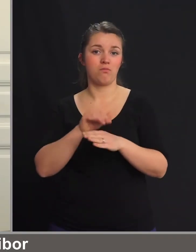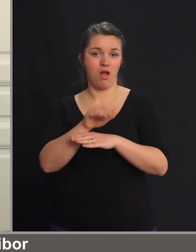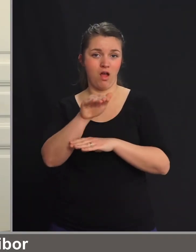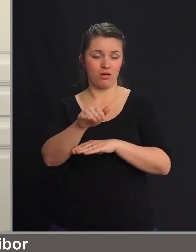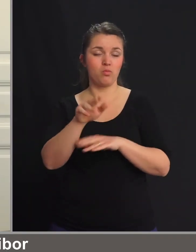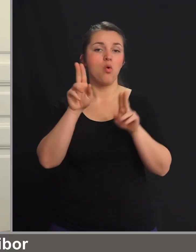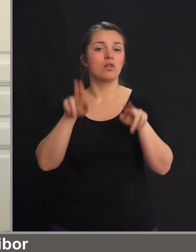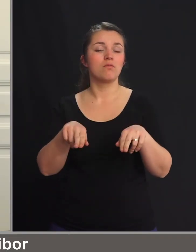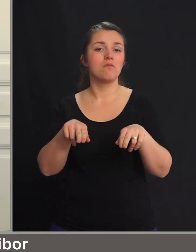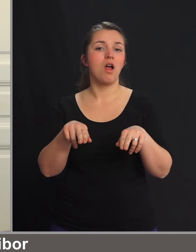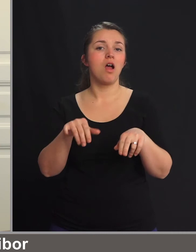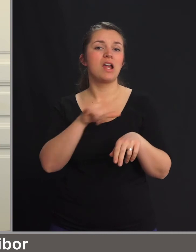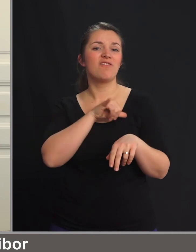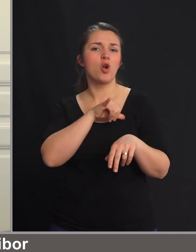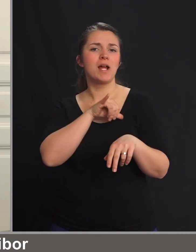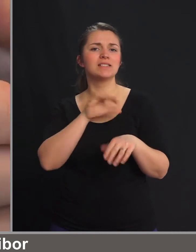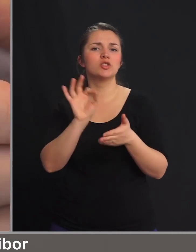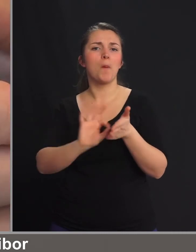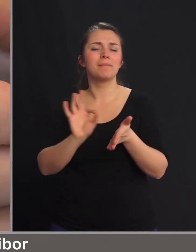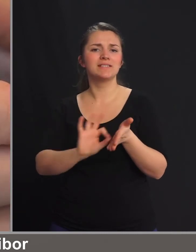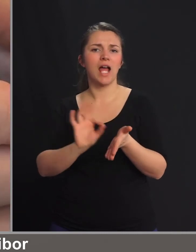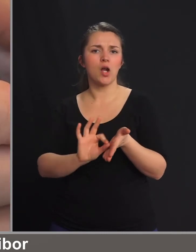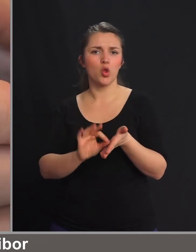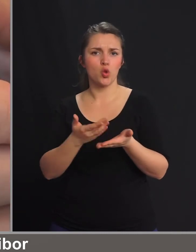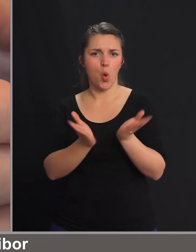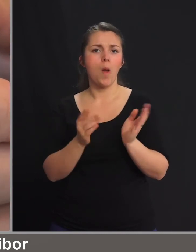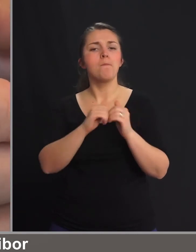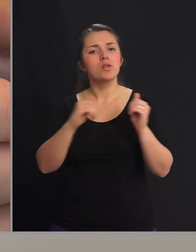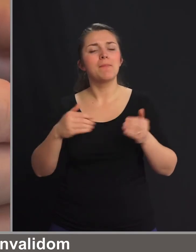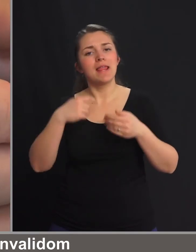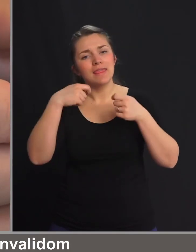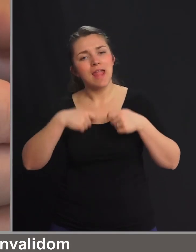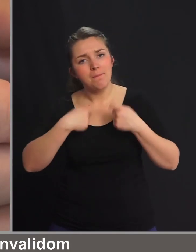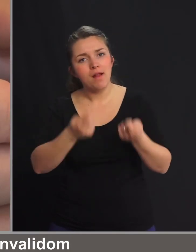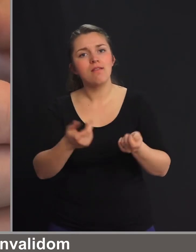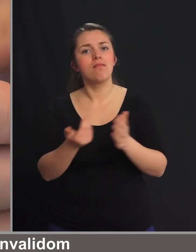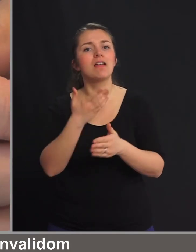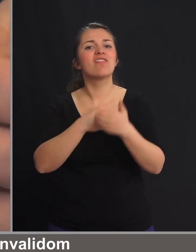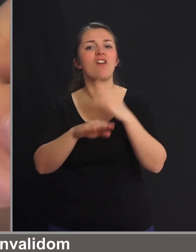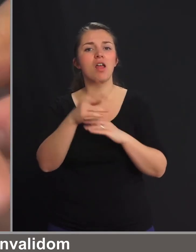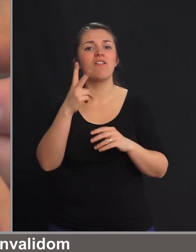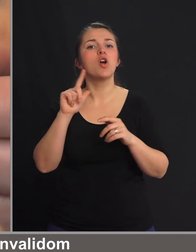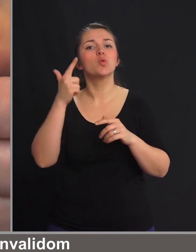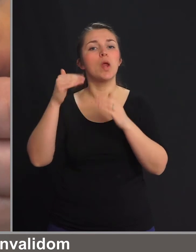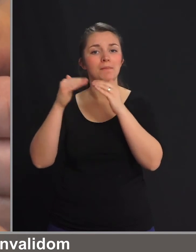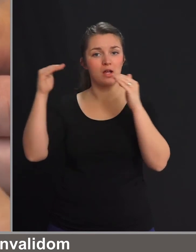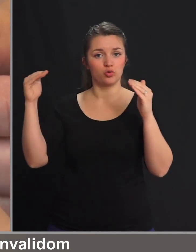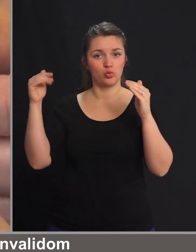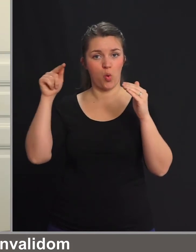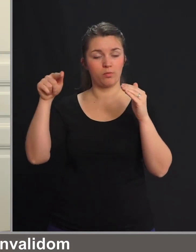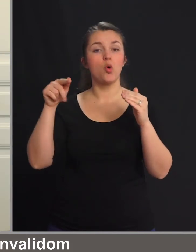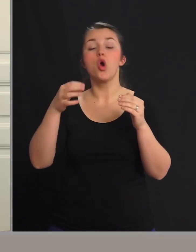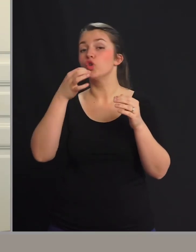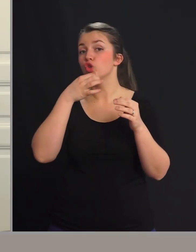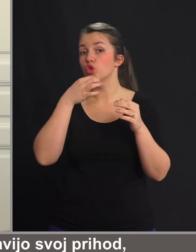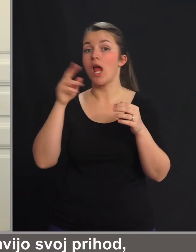Mestna občina Maribor ima informacijsko pisarno, ki je posebej namenjena invalidom v drugem